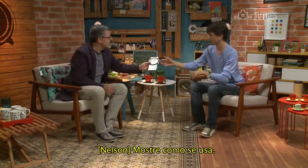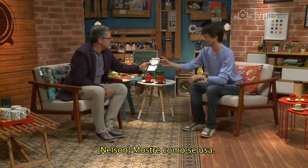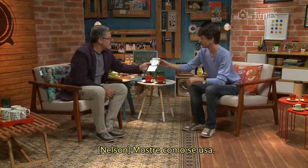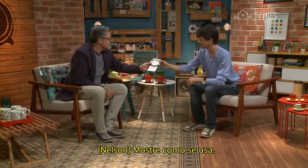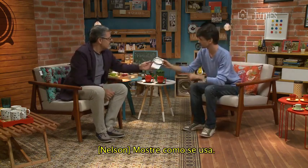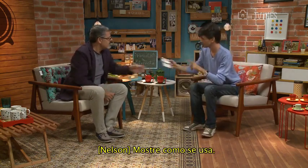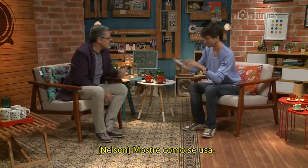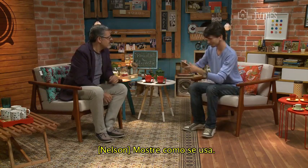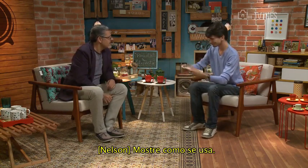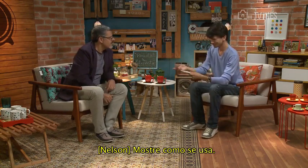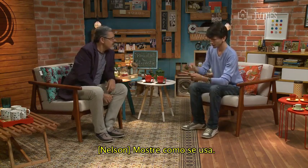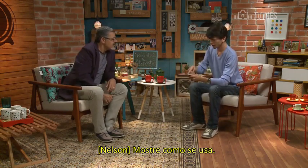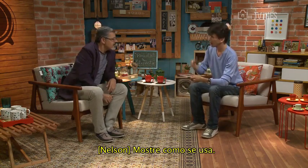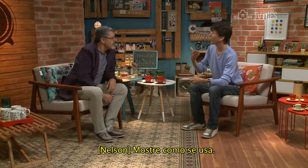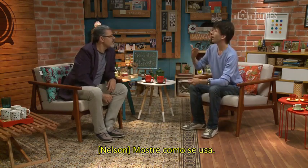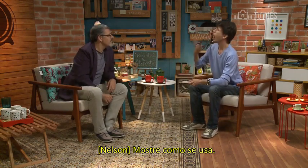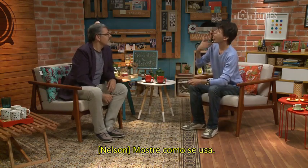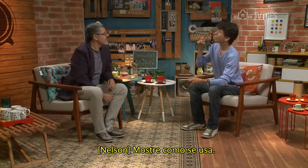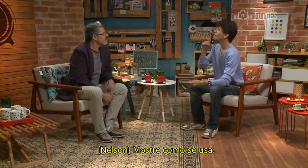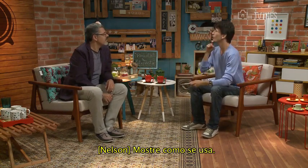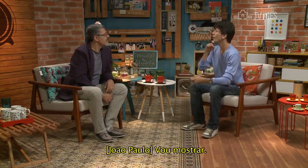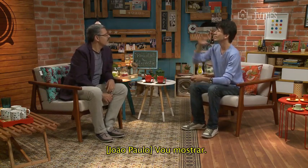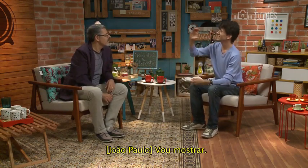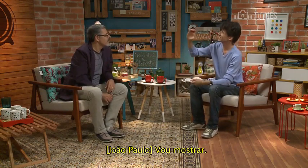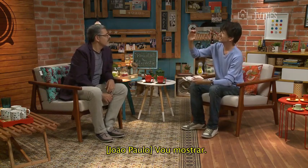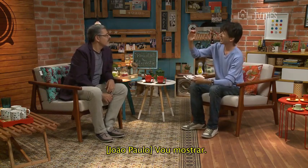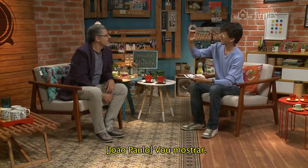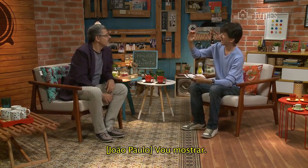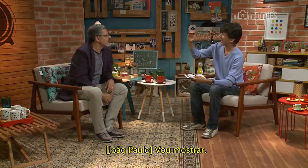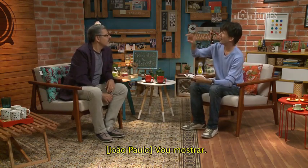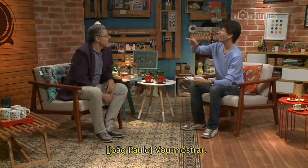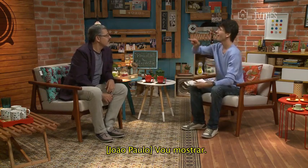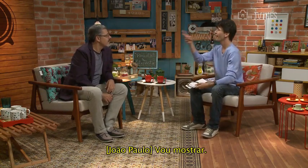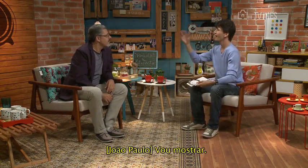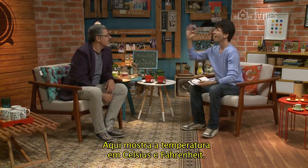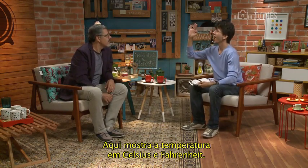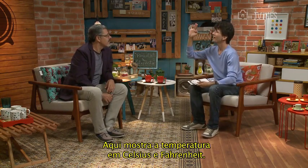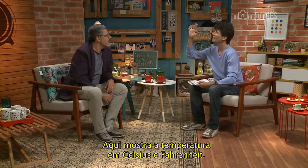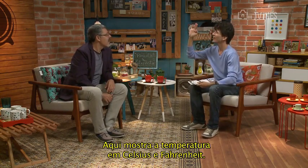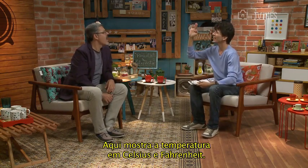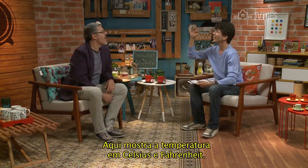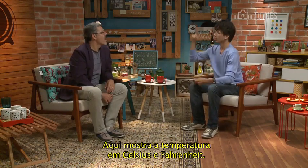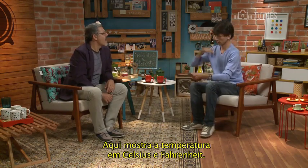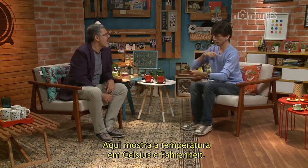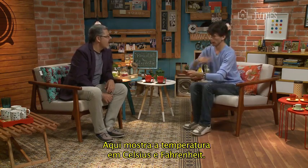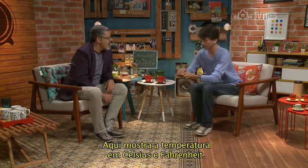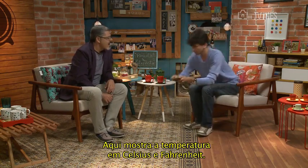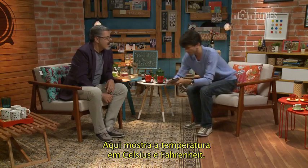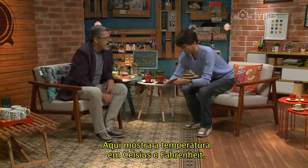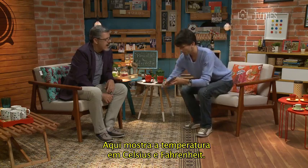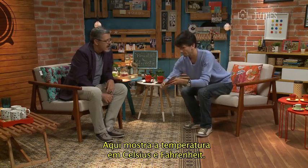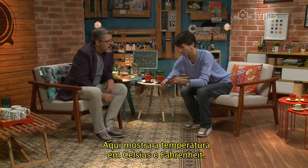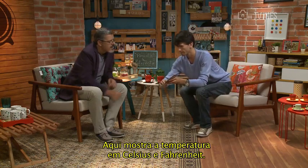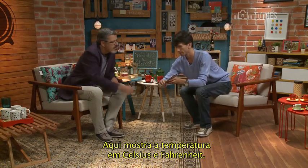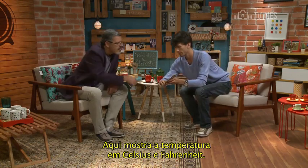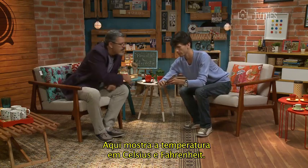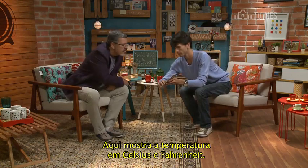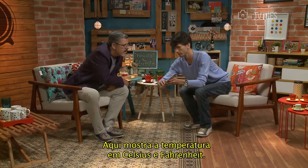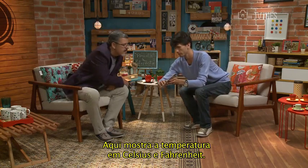como se usa eu vou mostrar e aqui mostra a temperatura em Celsius e